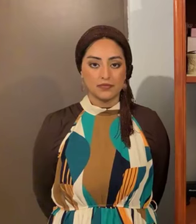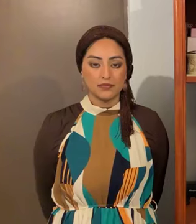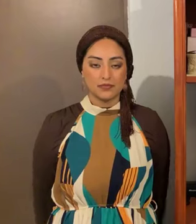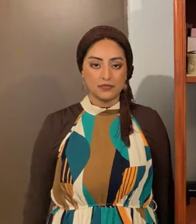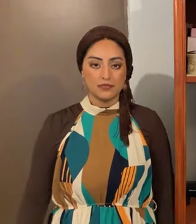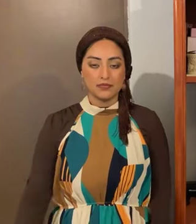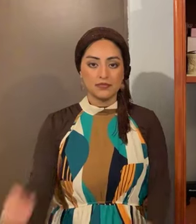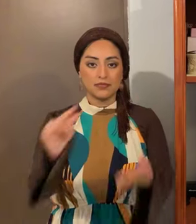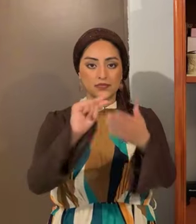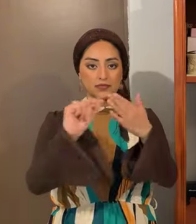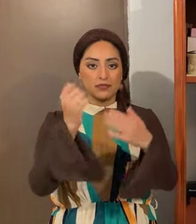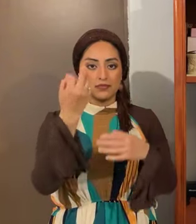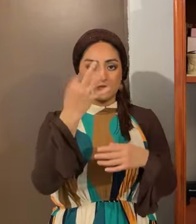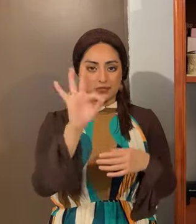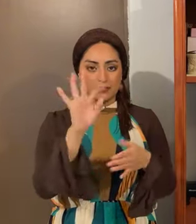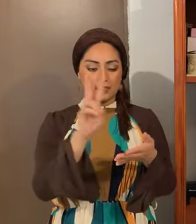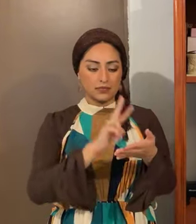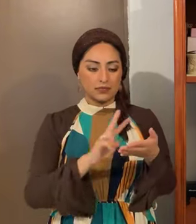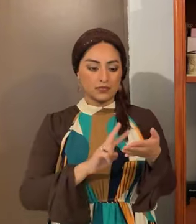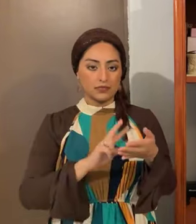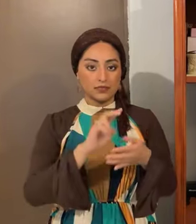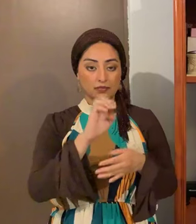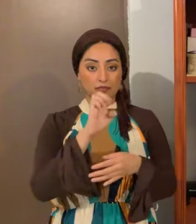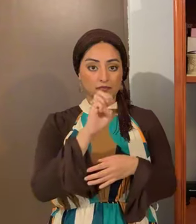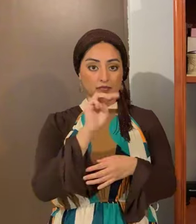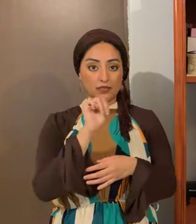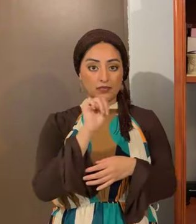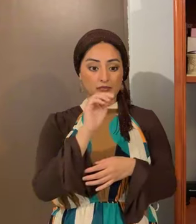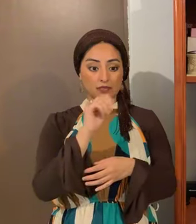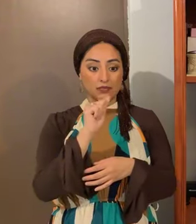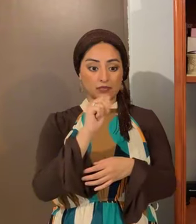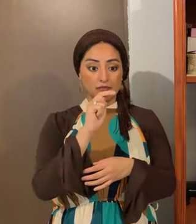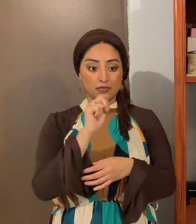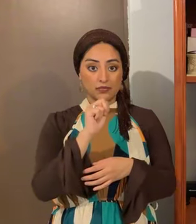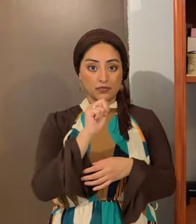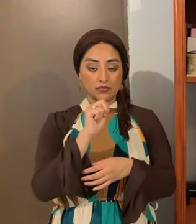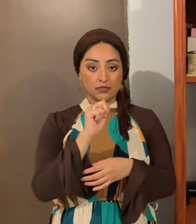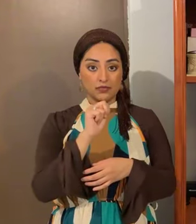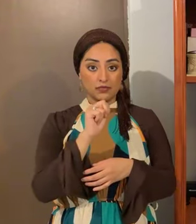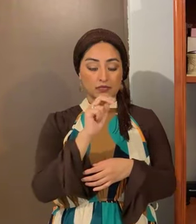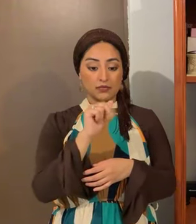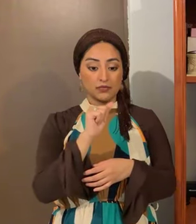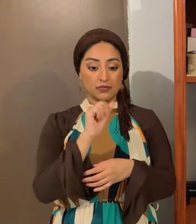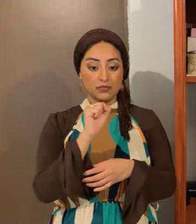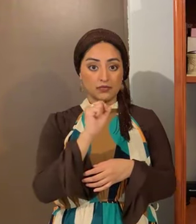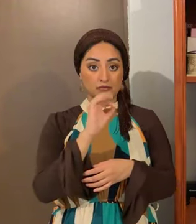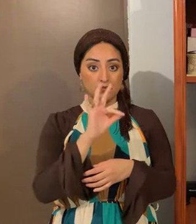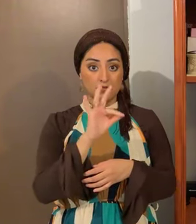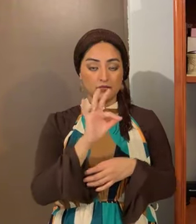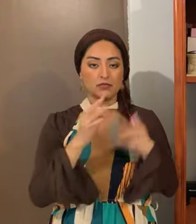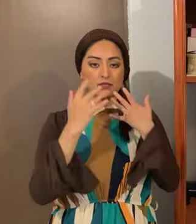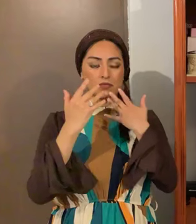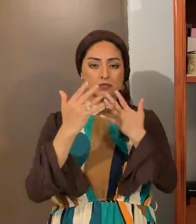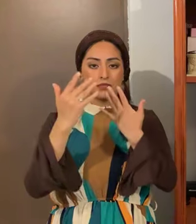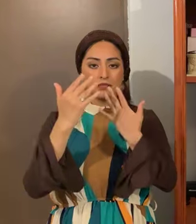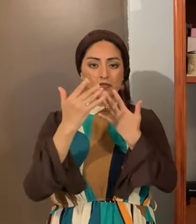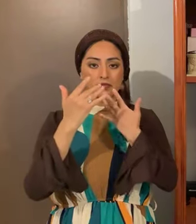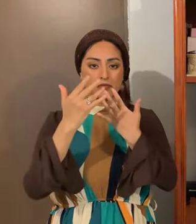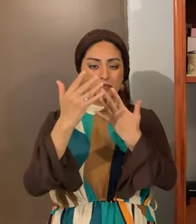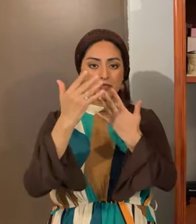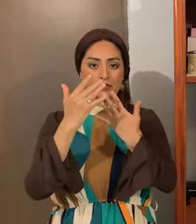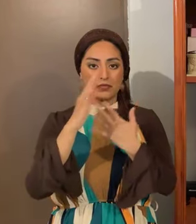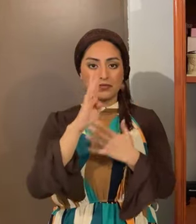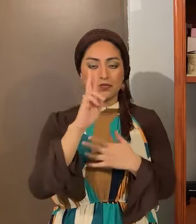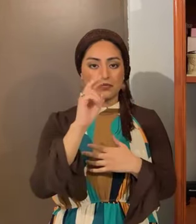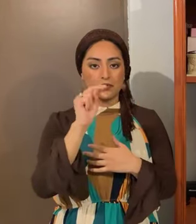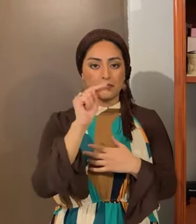vamos a leer. Así, Emán, Asaf y Etán, que eran cantores, sonaban címbalos de bronce. Címbalos,